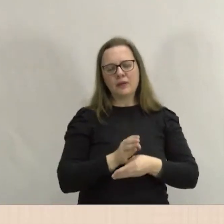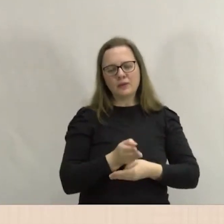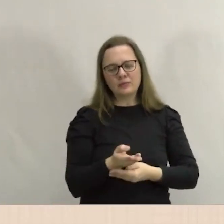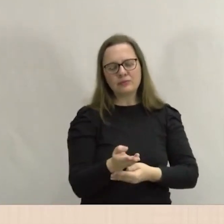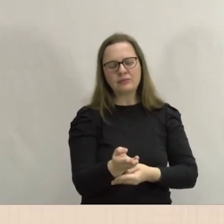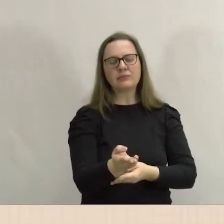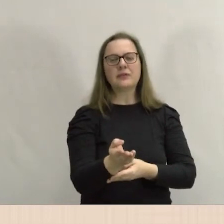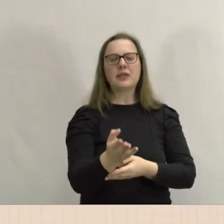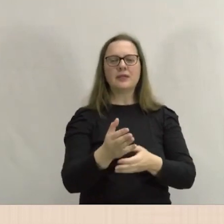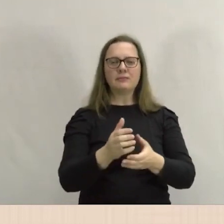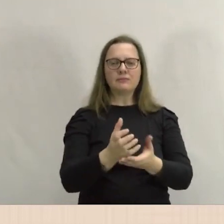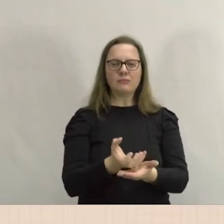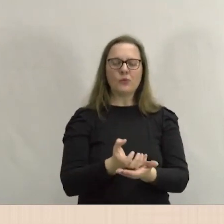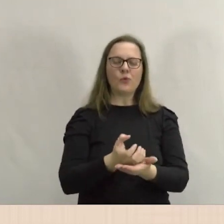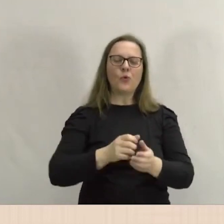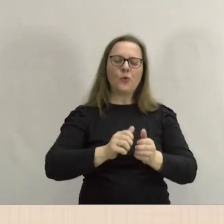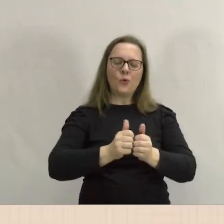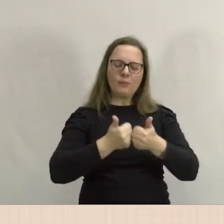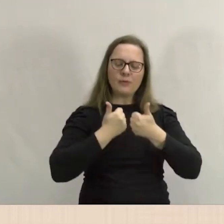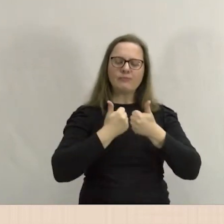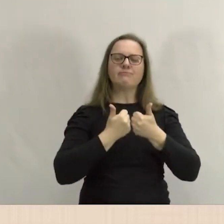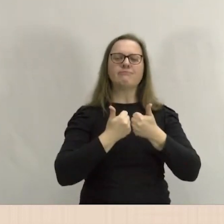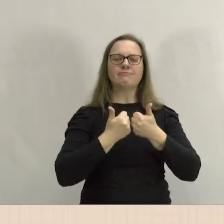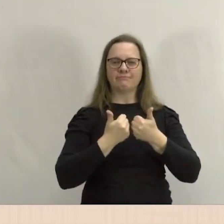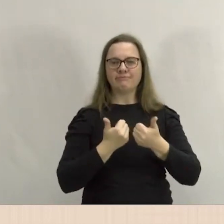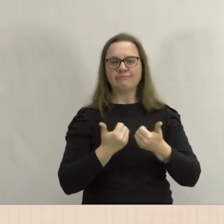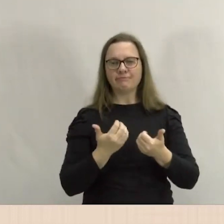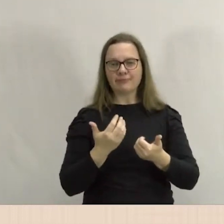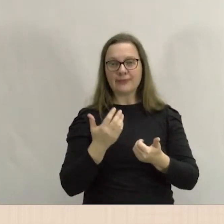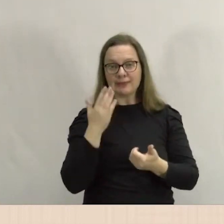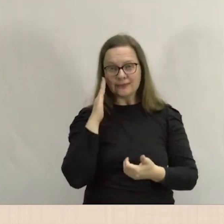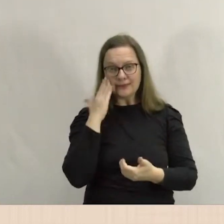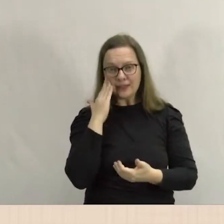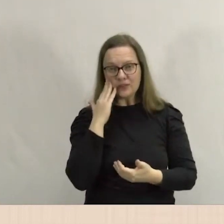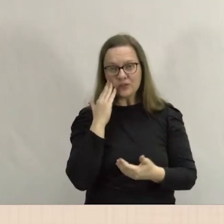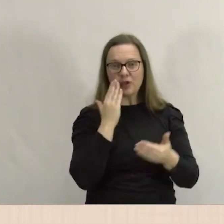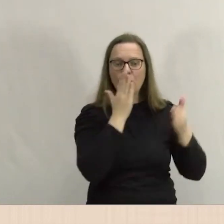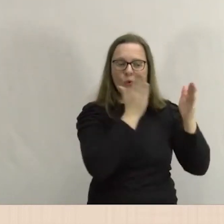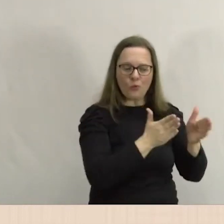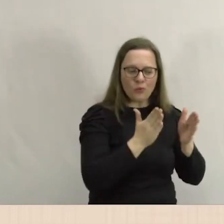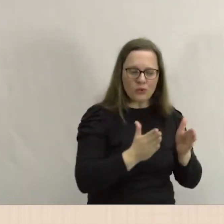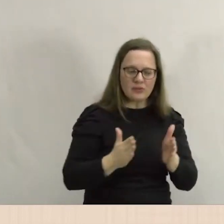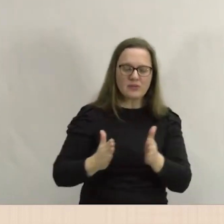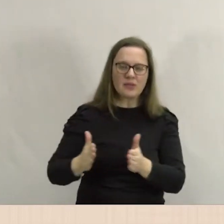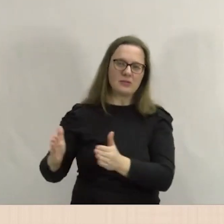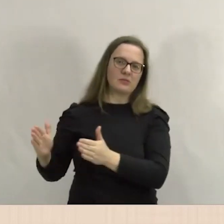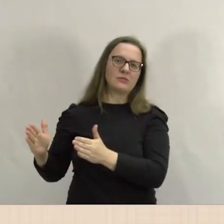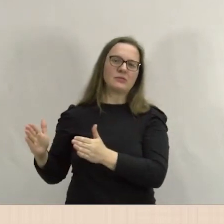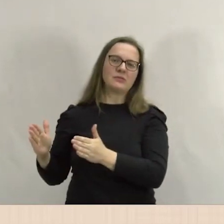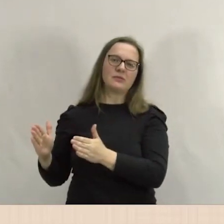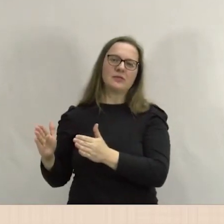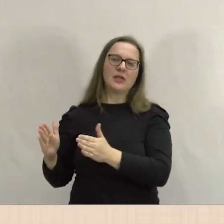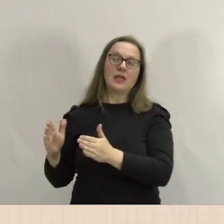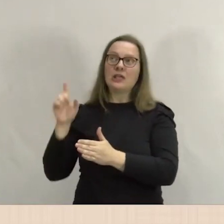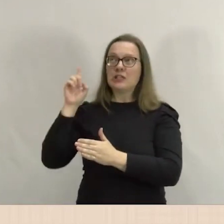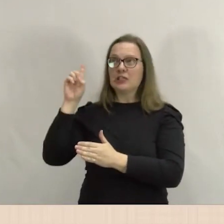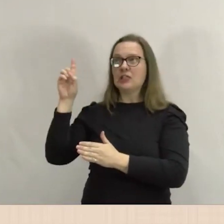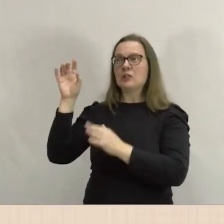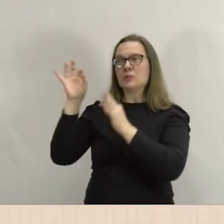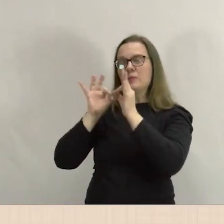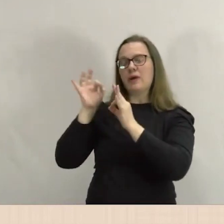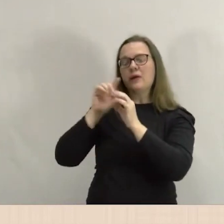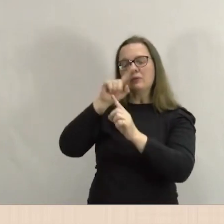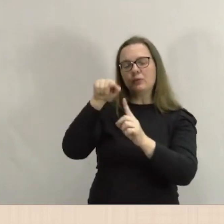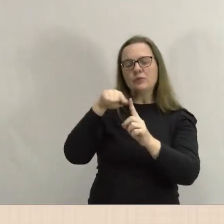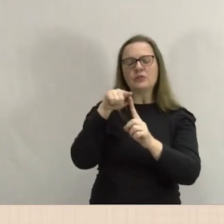tem que ser na hora certa. Não é qualquer chuva. Nós, esses dias